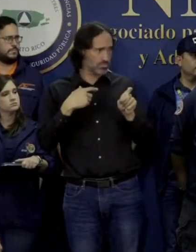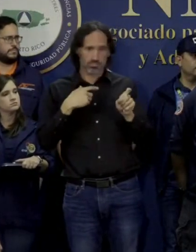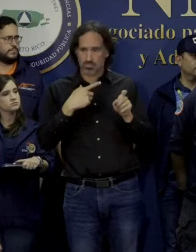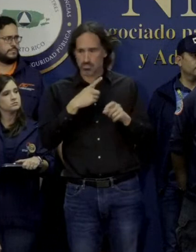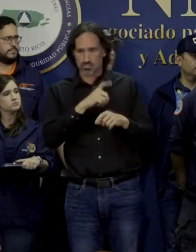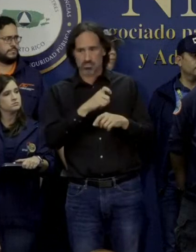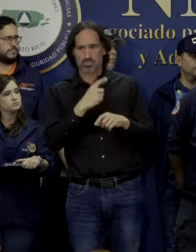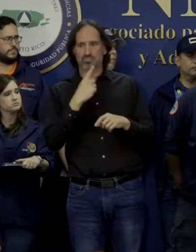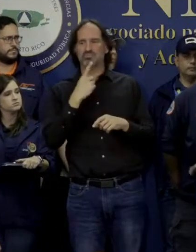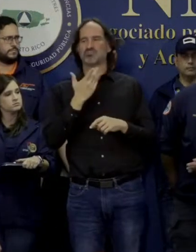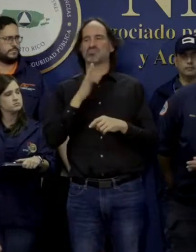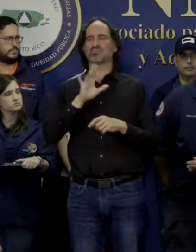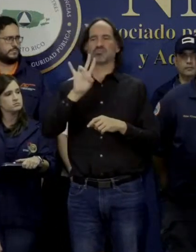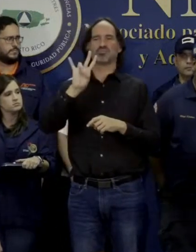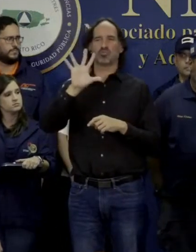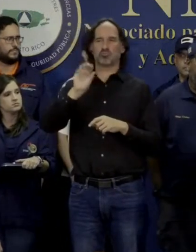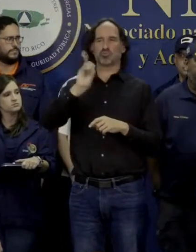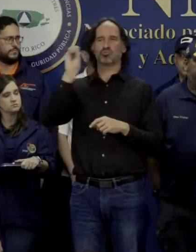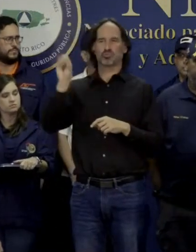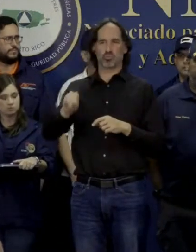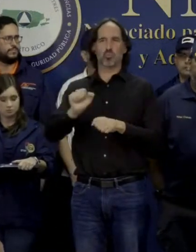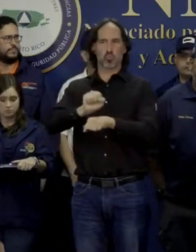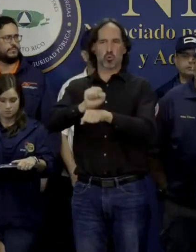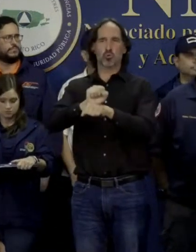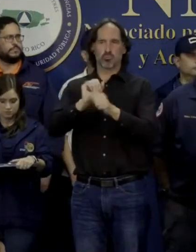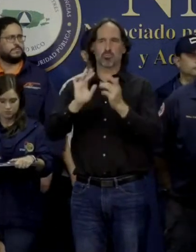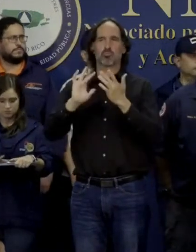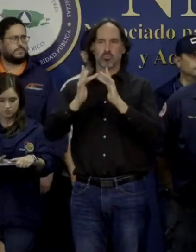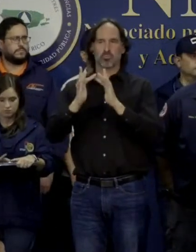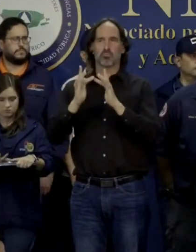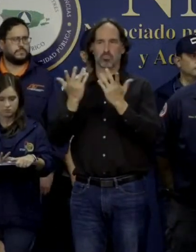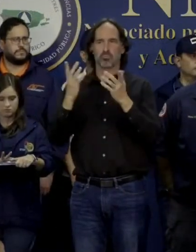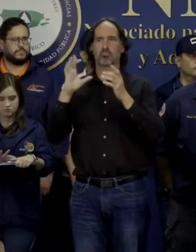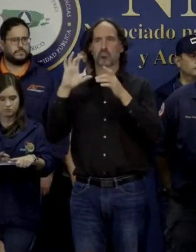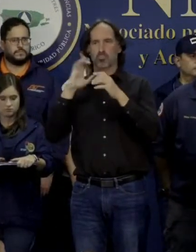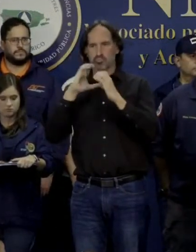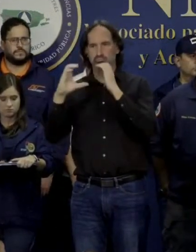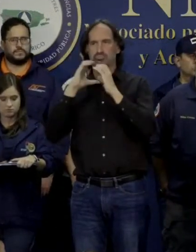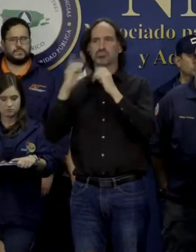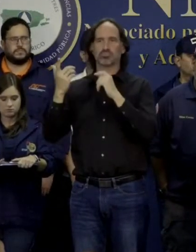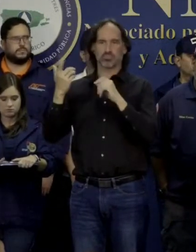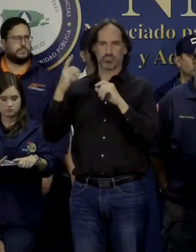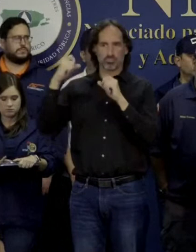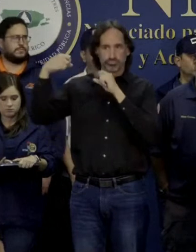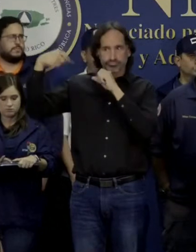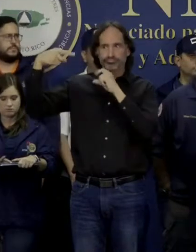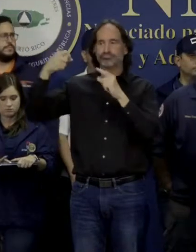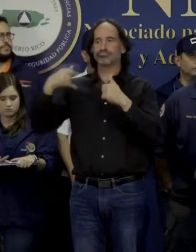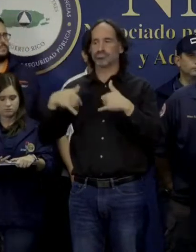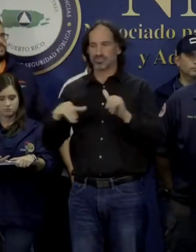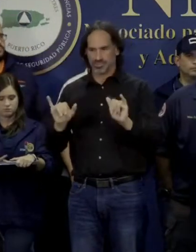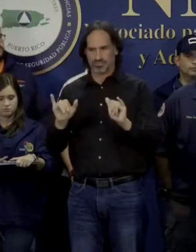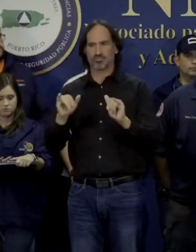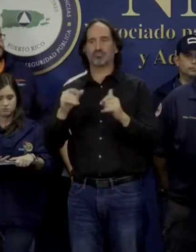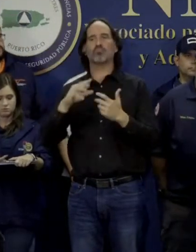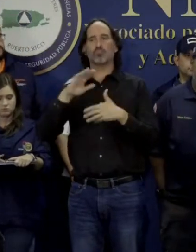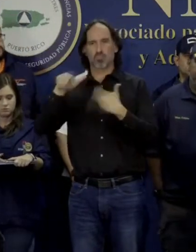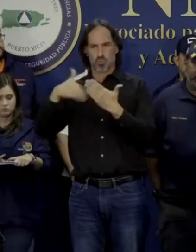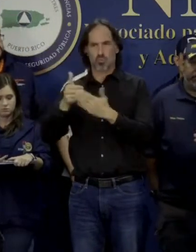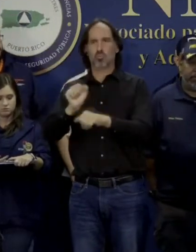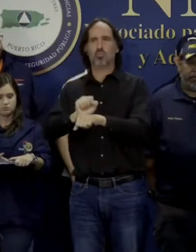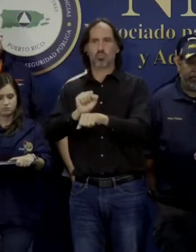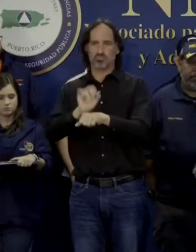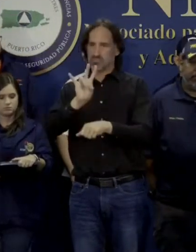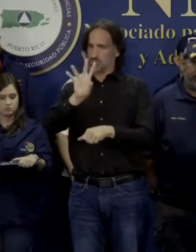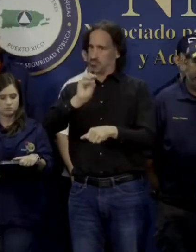correcto. 75% está de la infraestructura de telecomunicaciones está en operación, así que esto es una